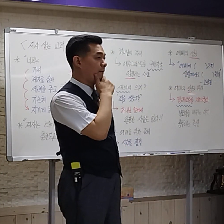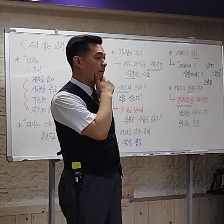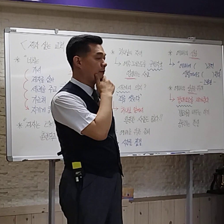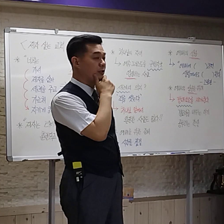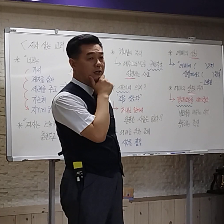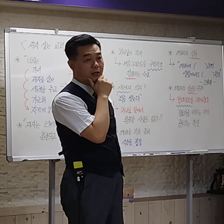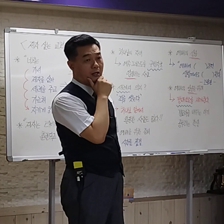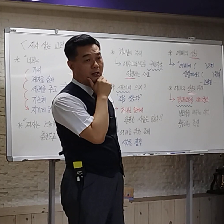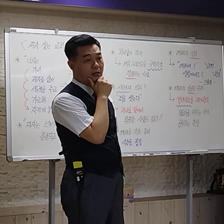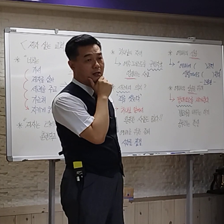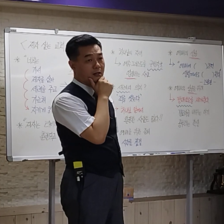큰일이네.